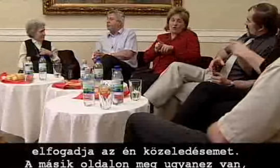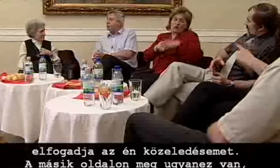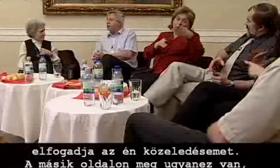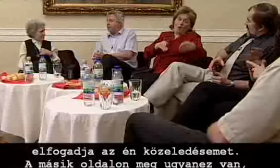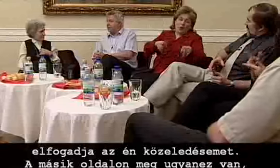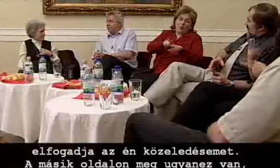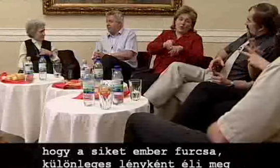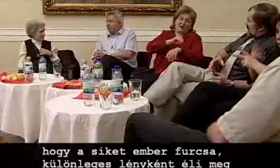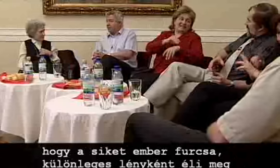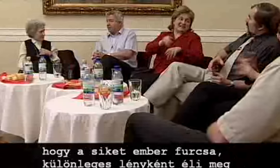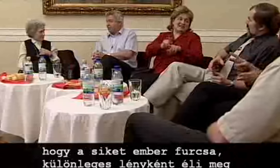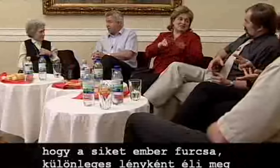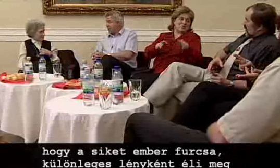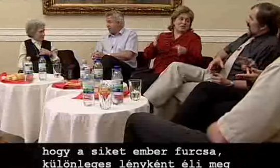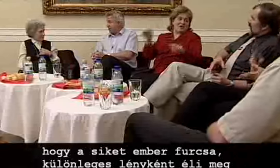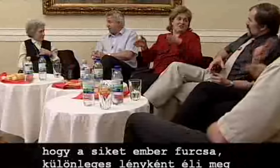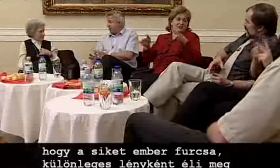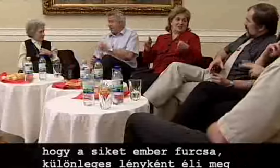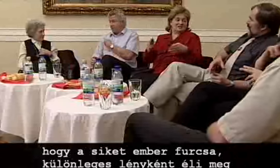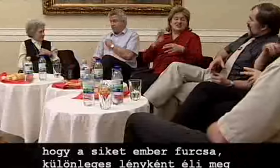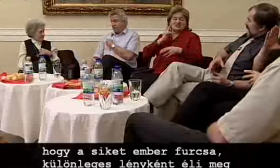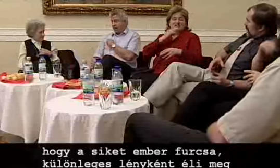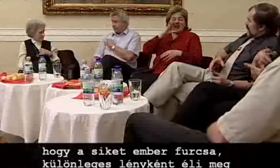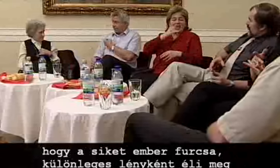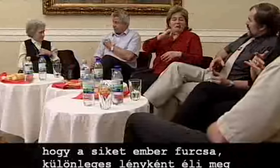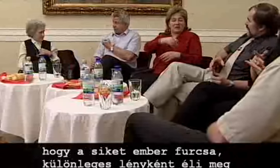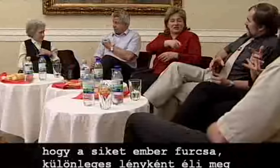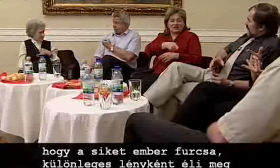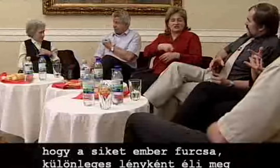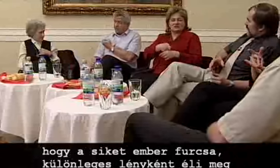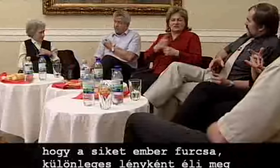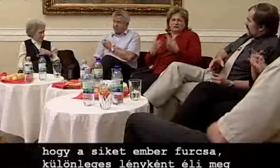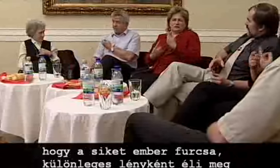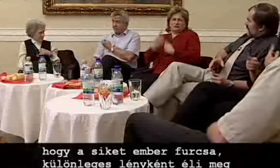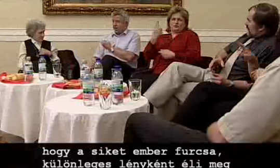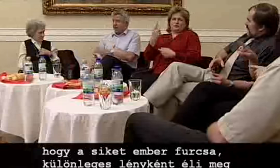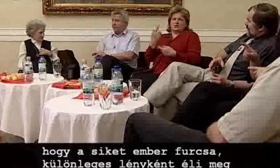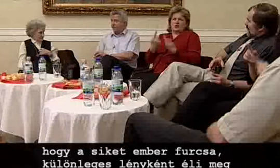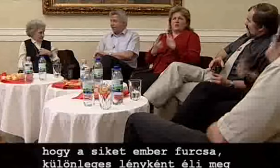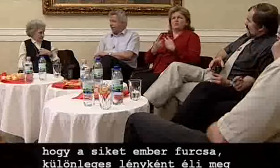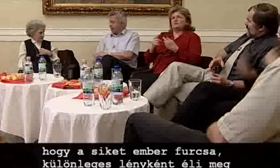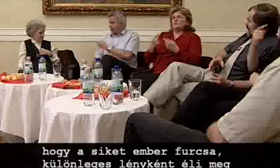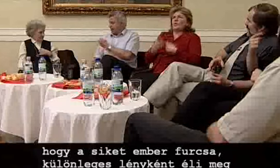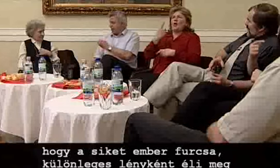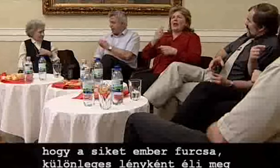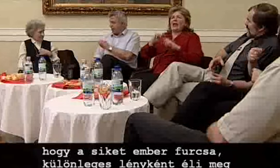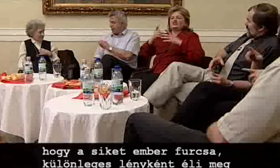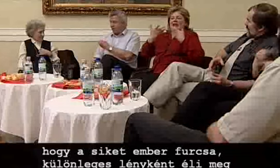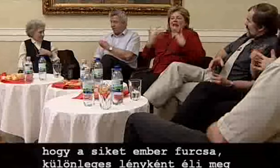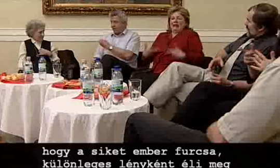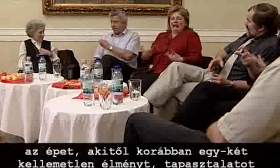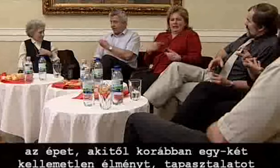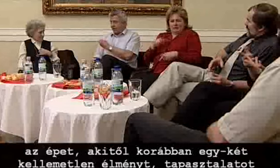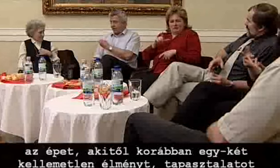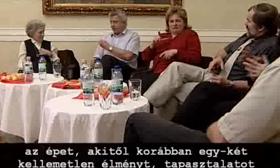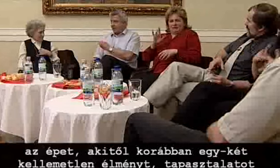meg ugyanez van, hogy a siketember meg furcsa, különleges lényként éli meg